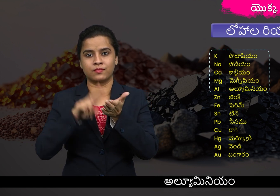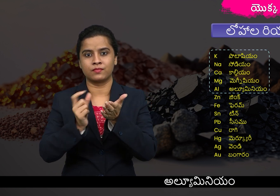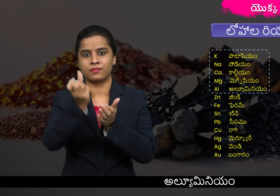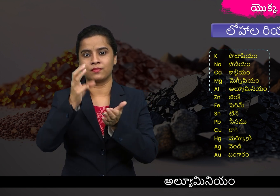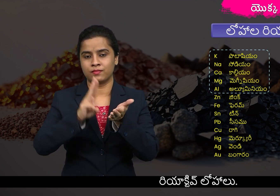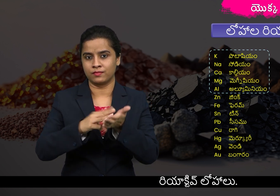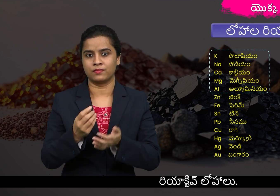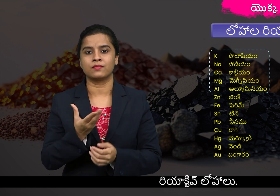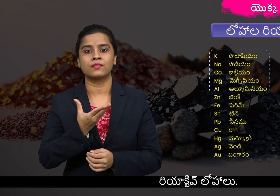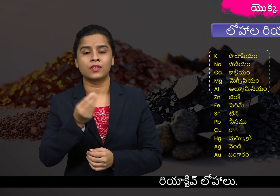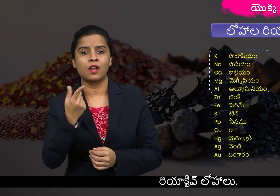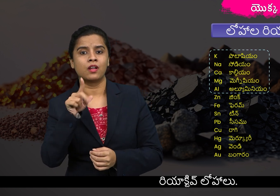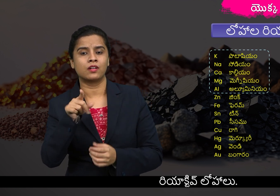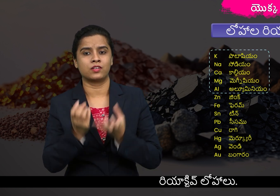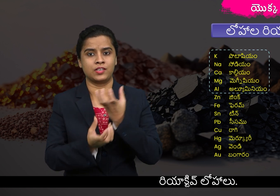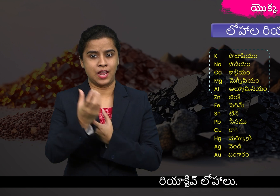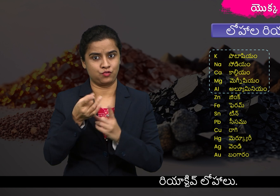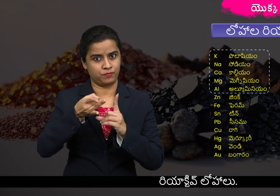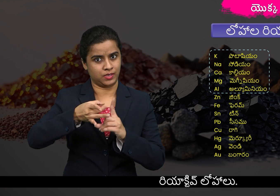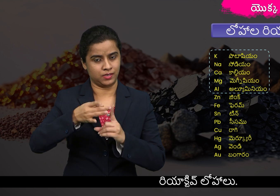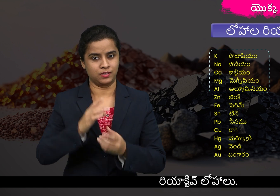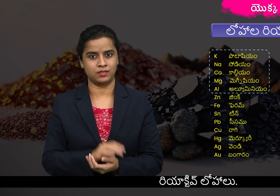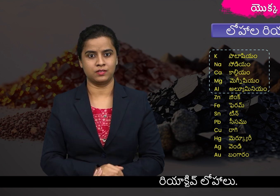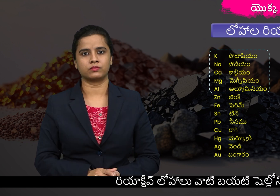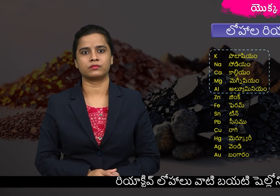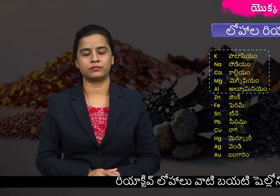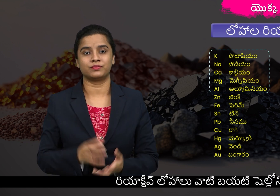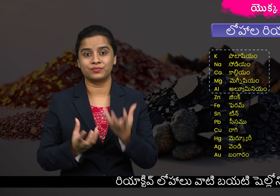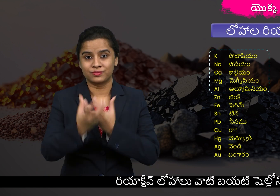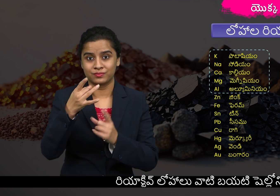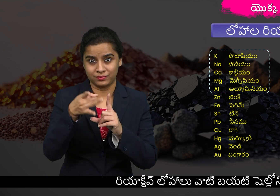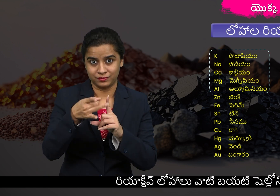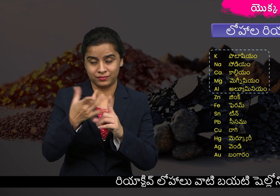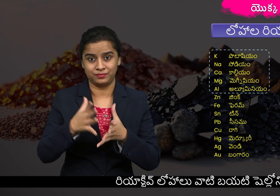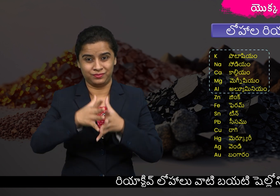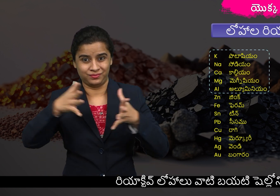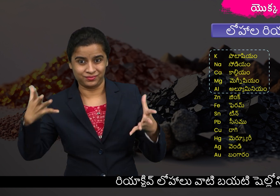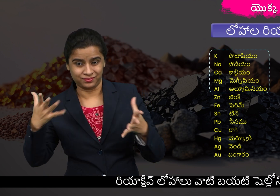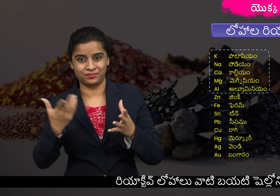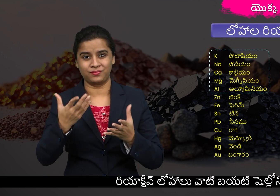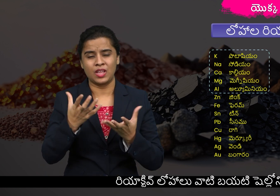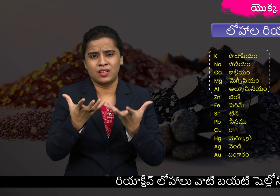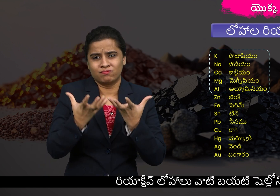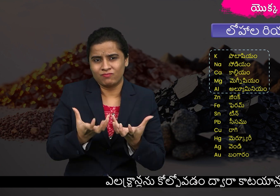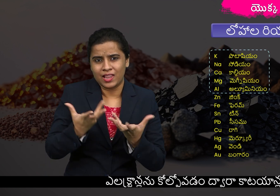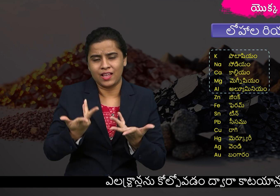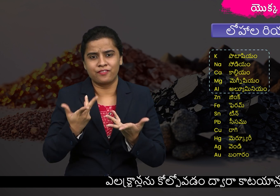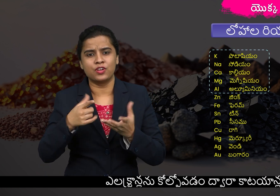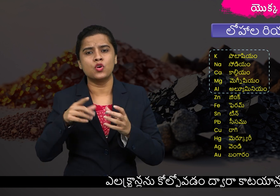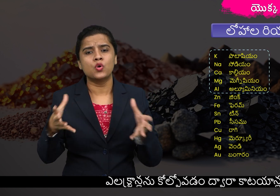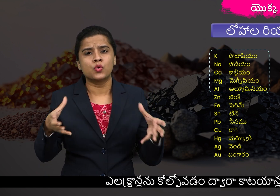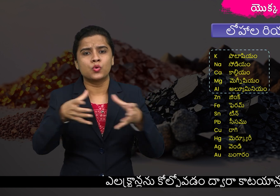అల్యూమినియం రియాక్టివ్ లోహాలు. రియాక్టివ్ లోహాలు వాటి బయటి షెల్లోని